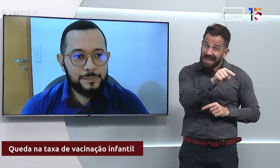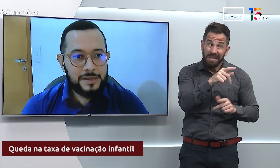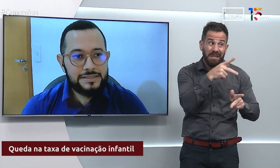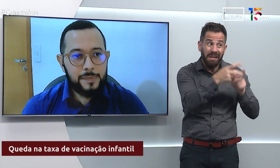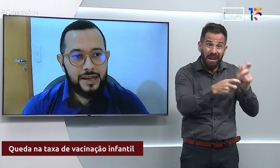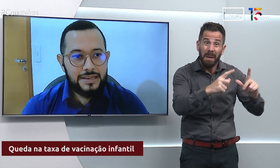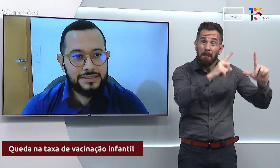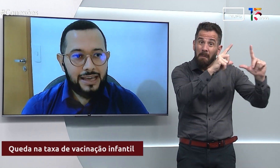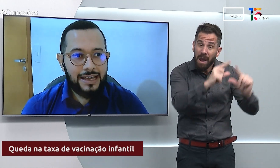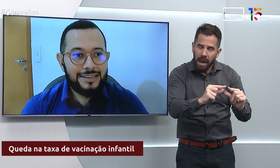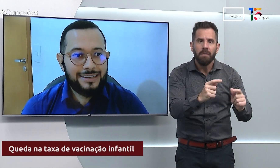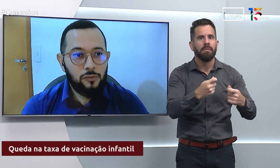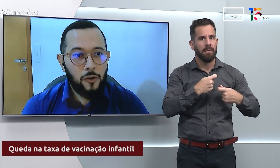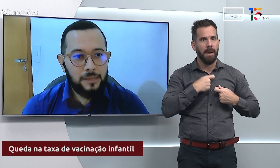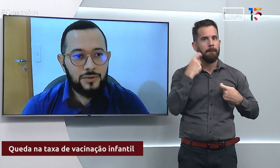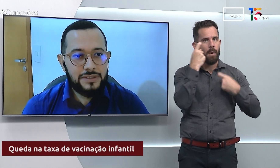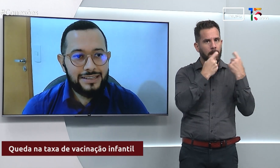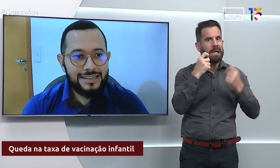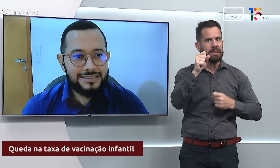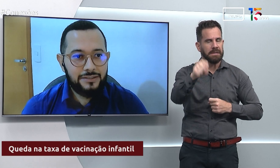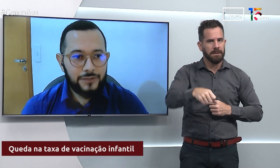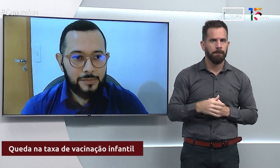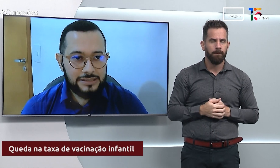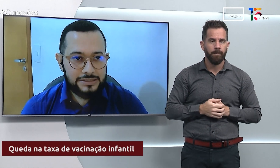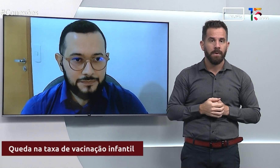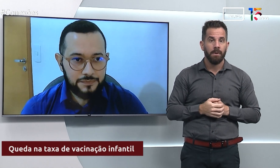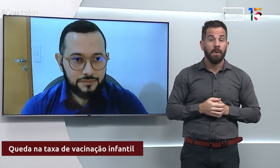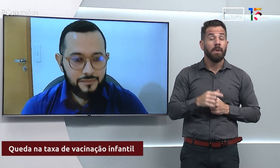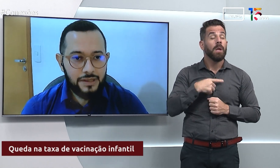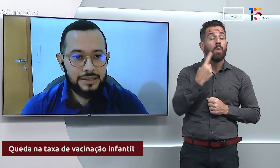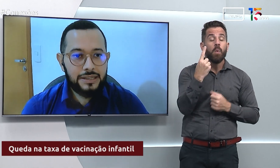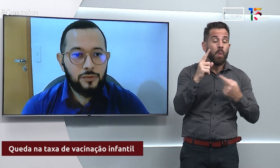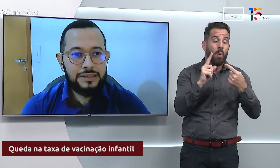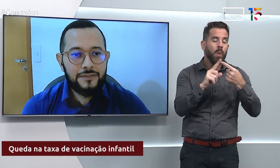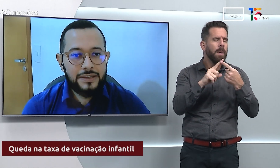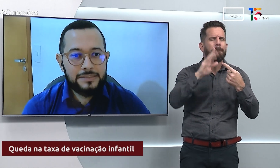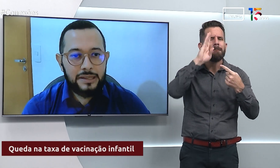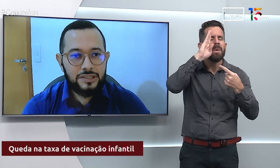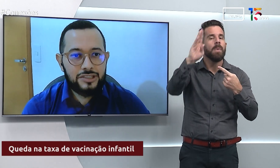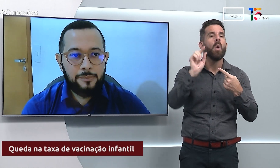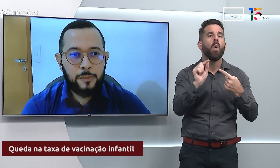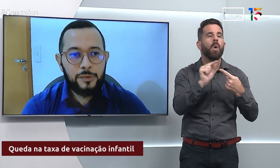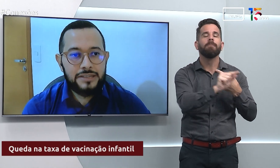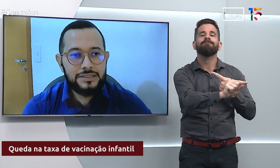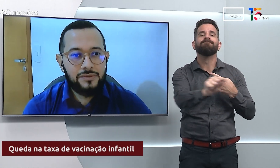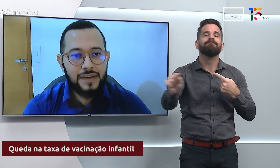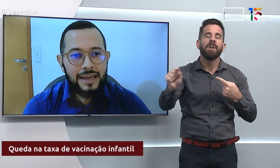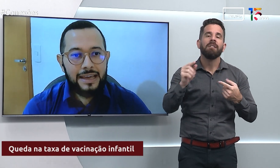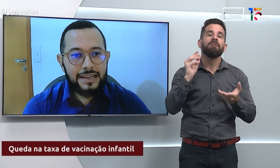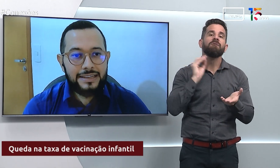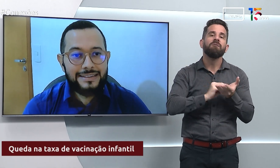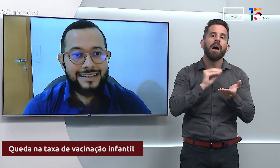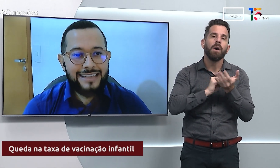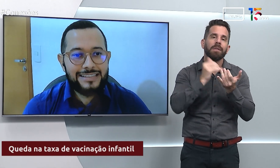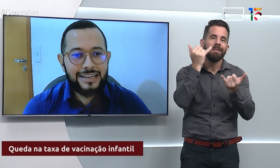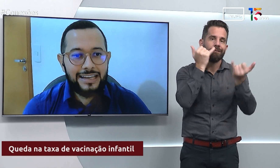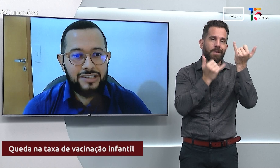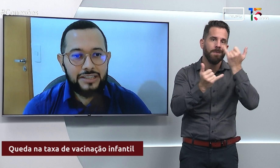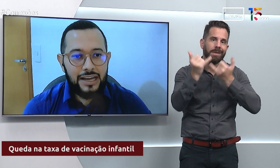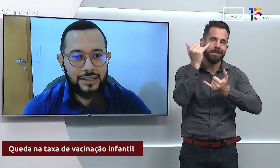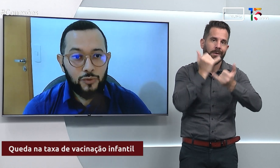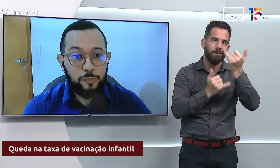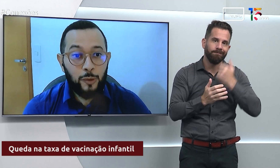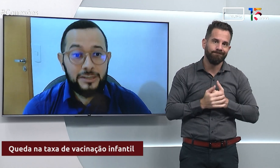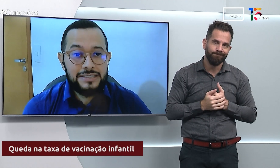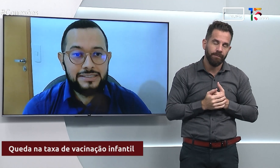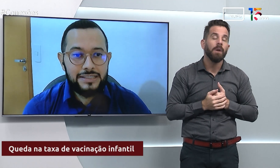das principais é o aumento da desinformação. Então, infelizmente, a população ela tem